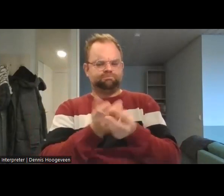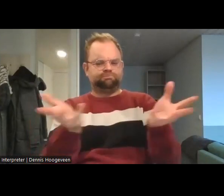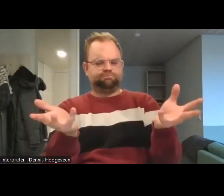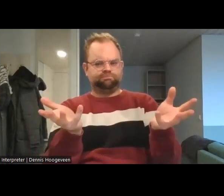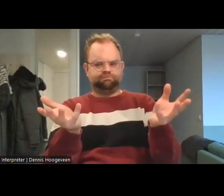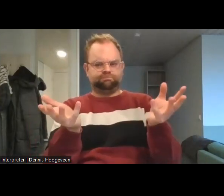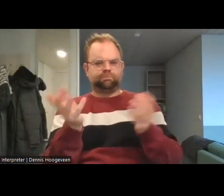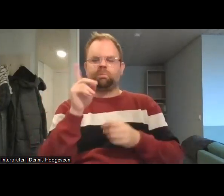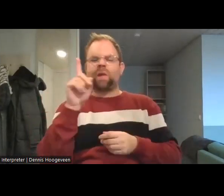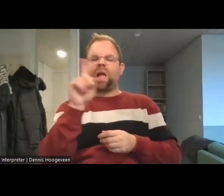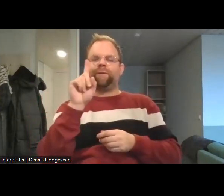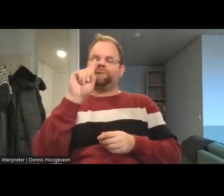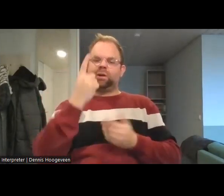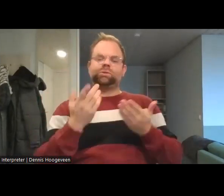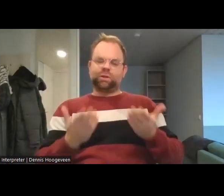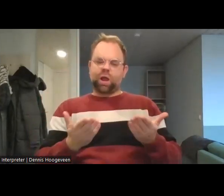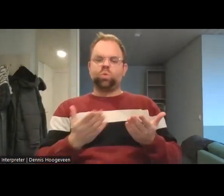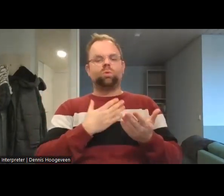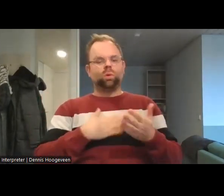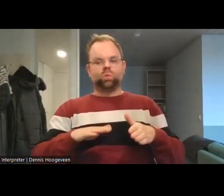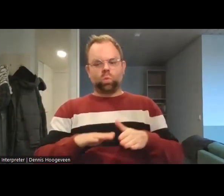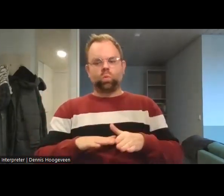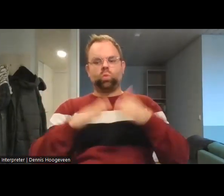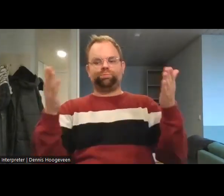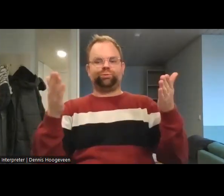pour influencer la discussion.